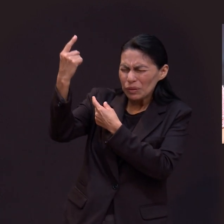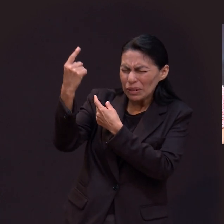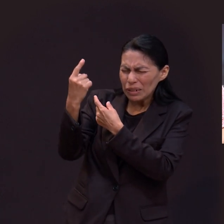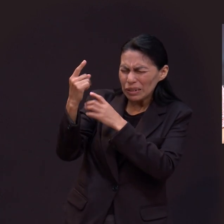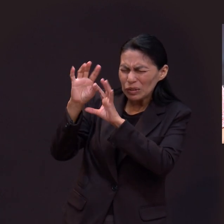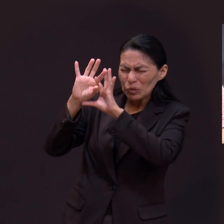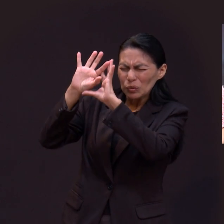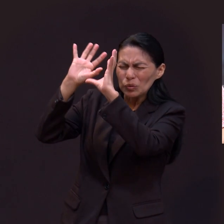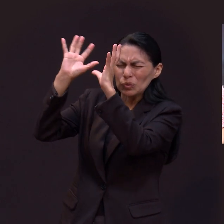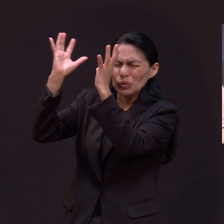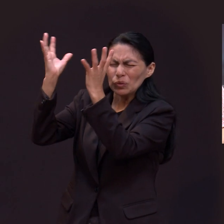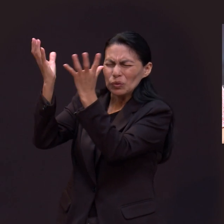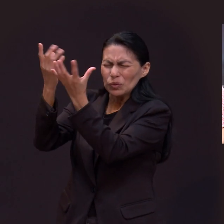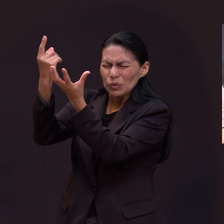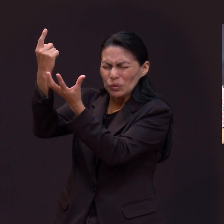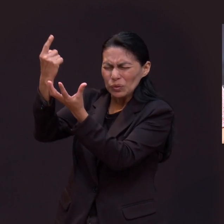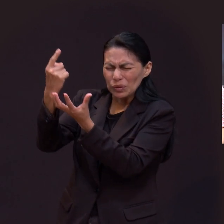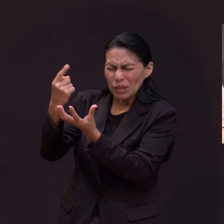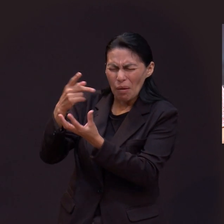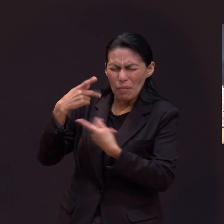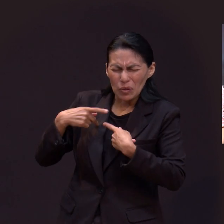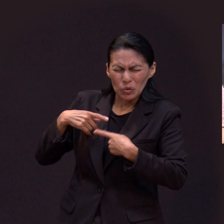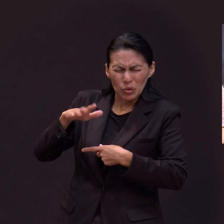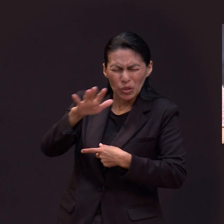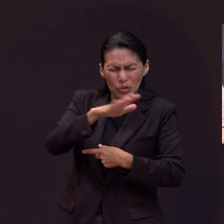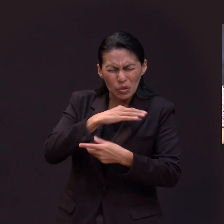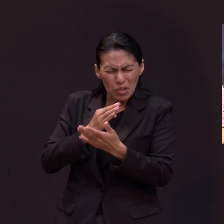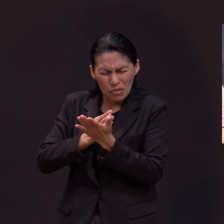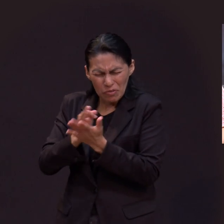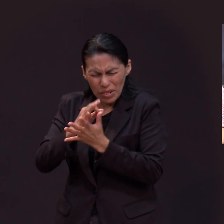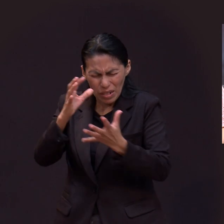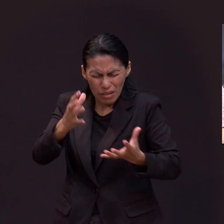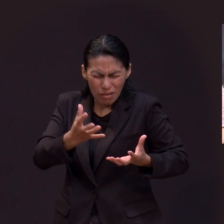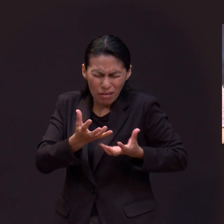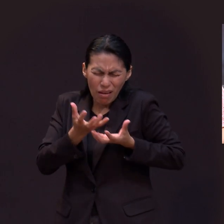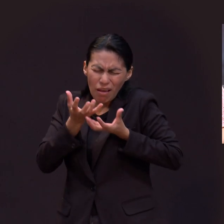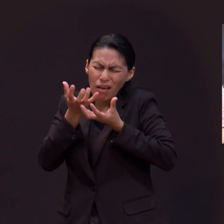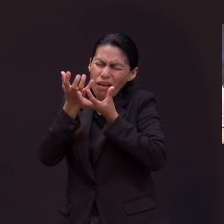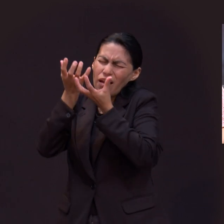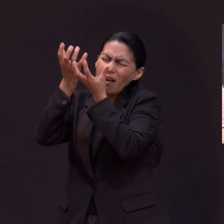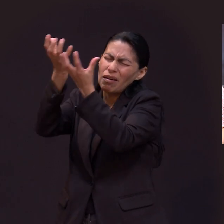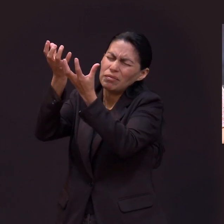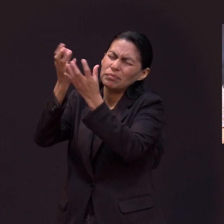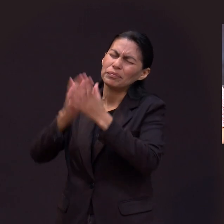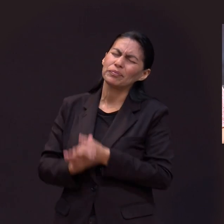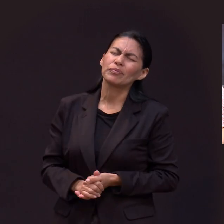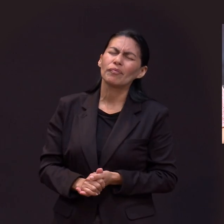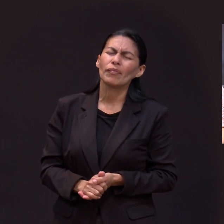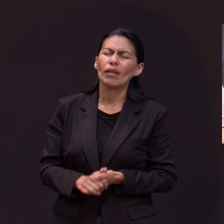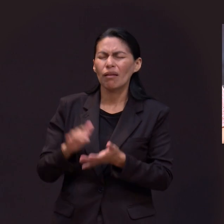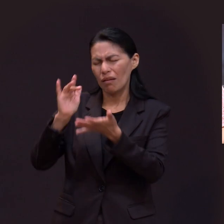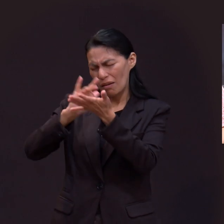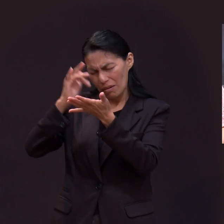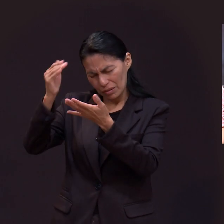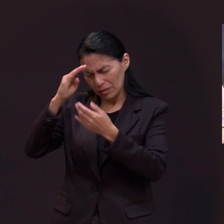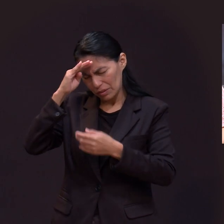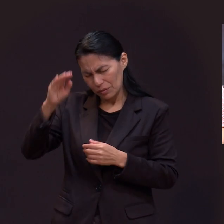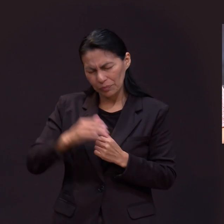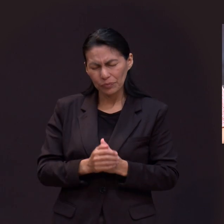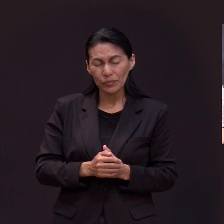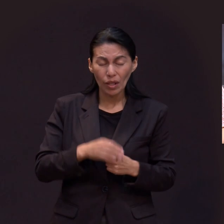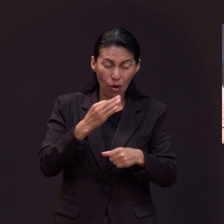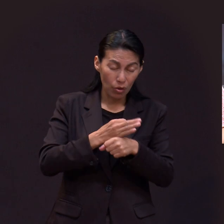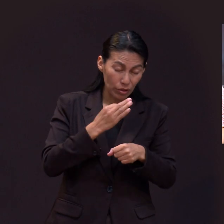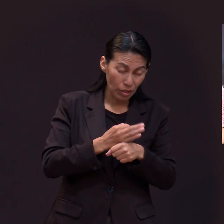llevarnos contigo a la patria celestial me bendice a cada uno de mis hermanos que claman a ti en esta hora por